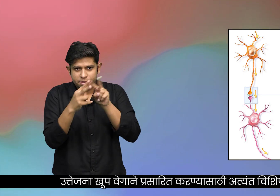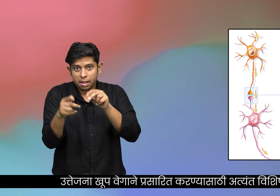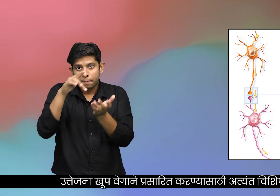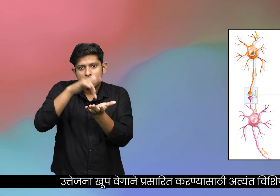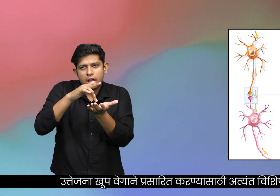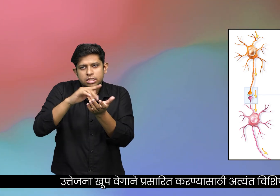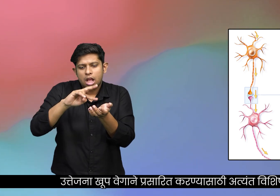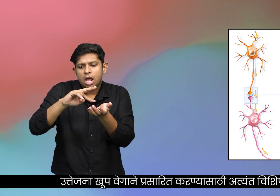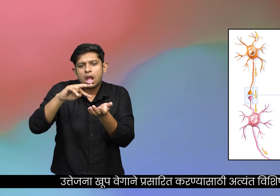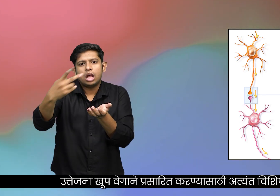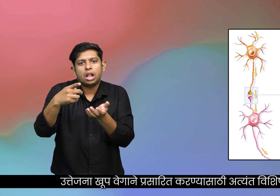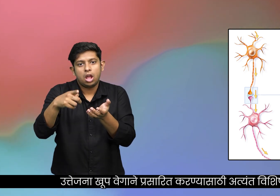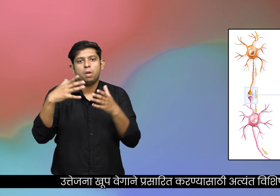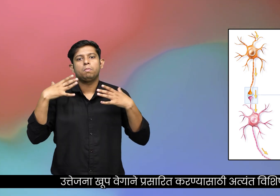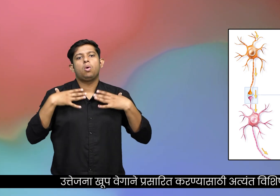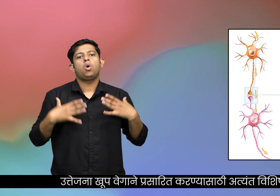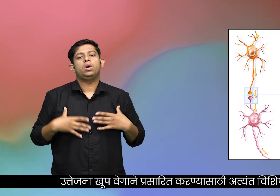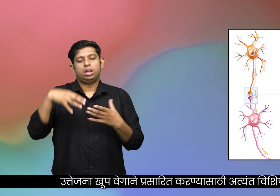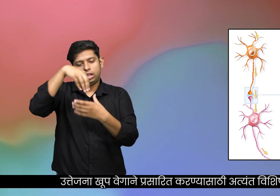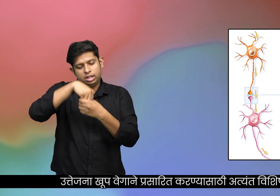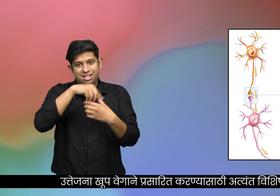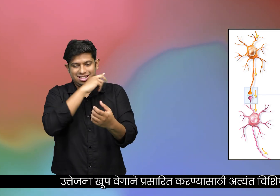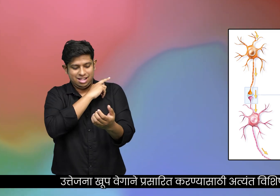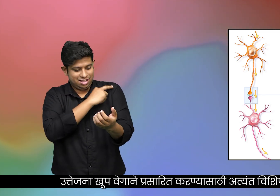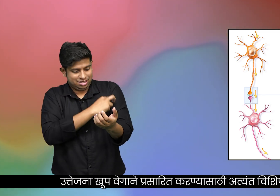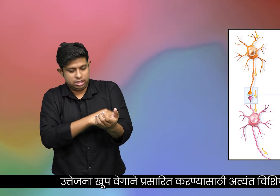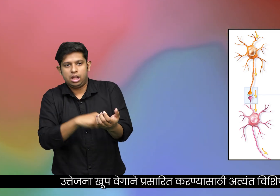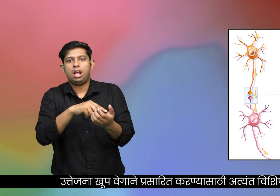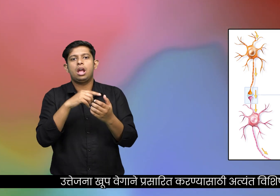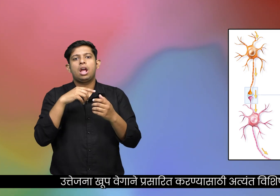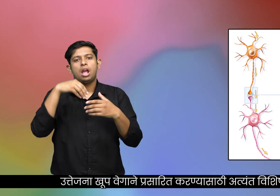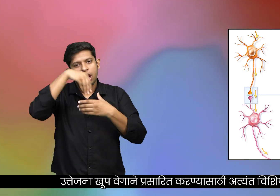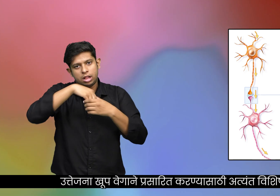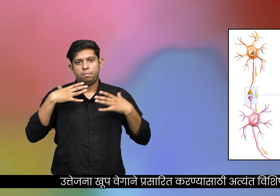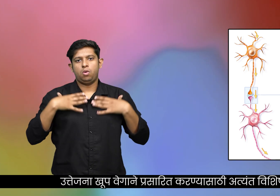उत्तेजना खूप वेगाने प्रसारित करण्यासाठी अत्यंत विशिष्ट आहे.